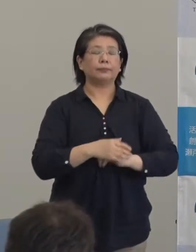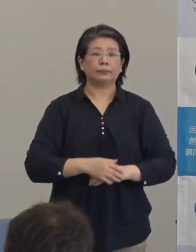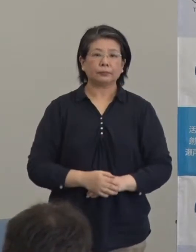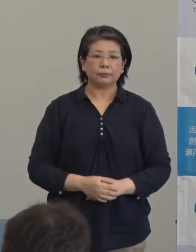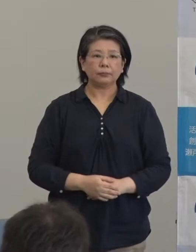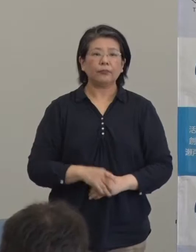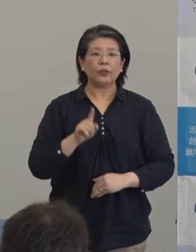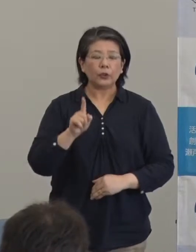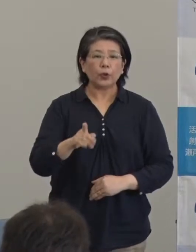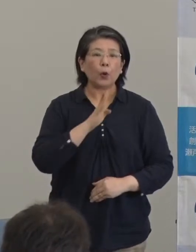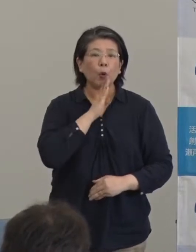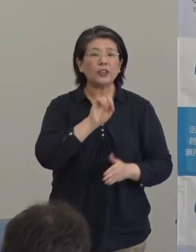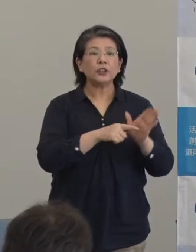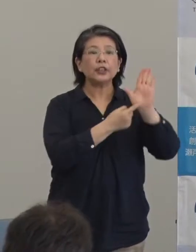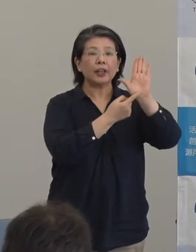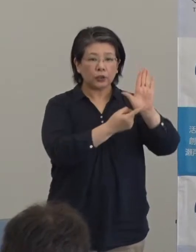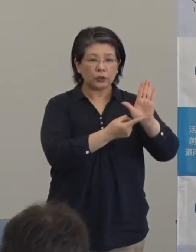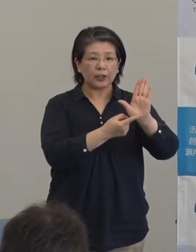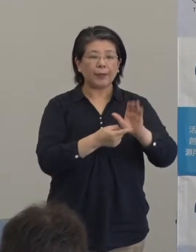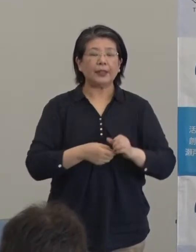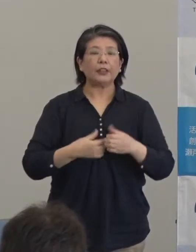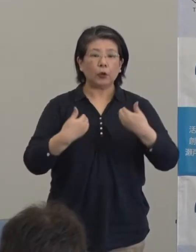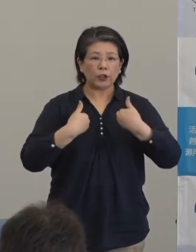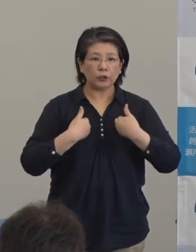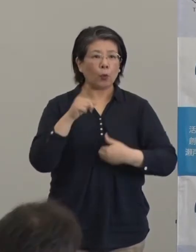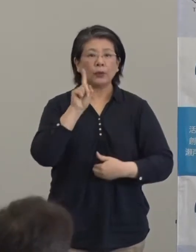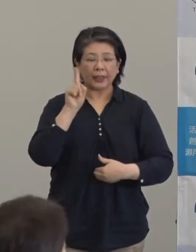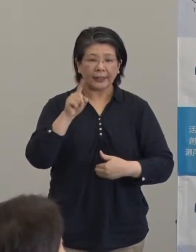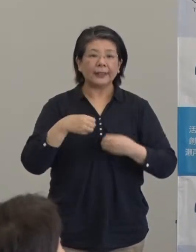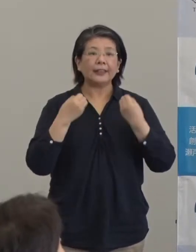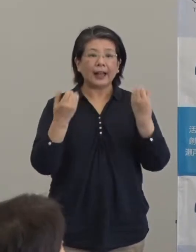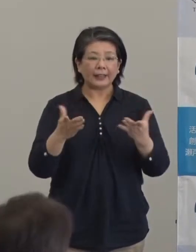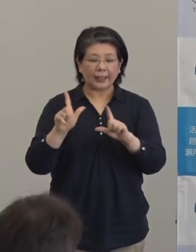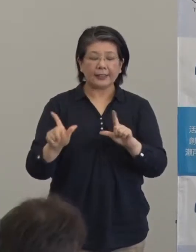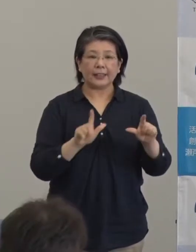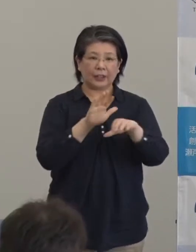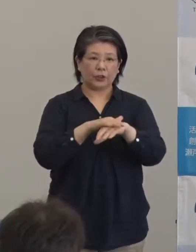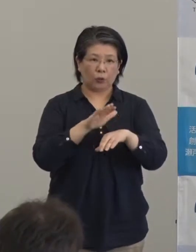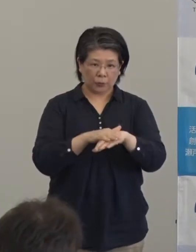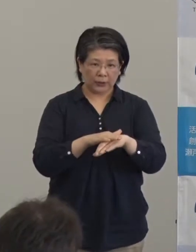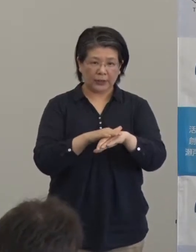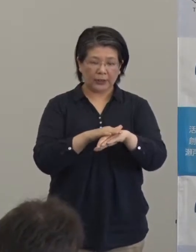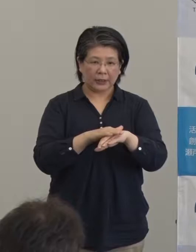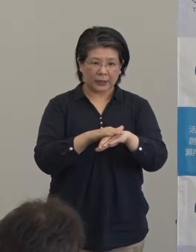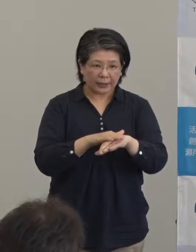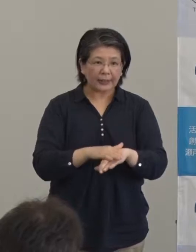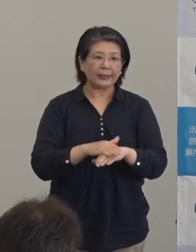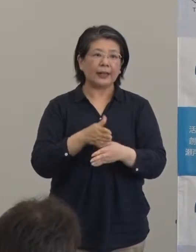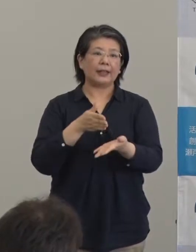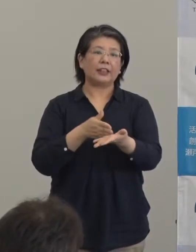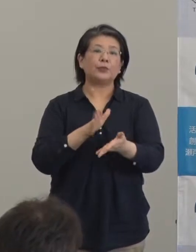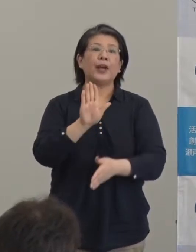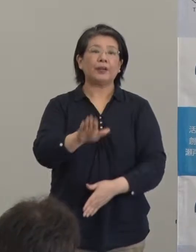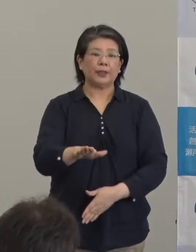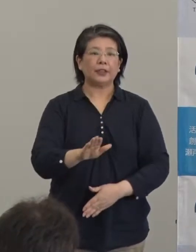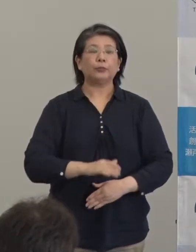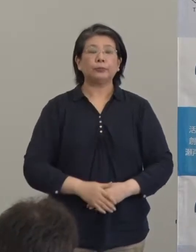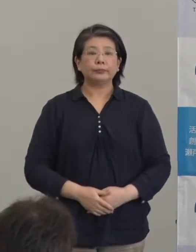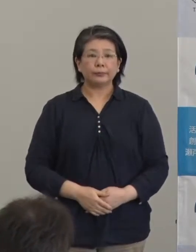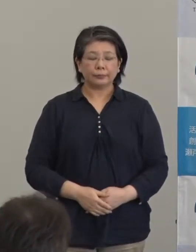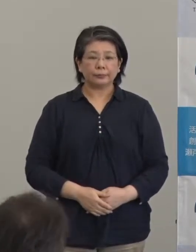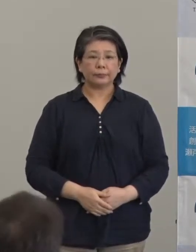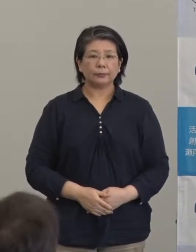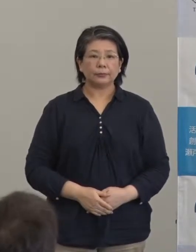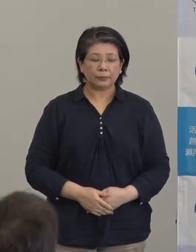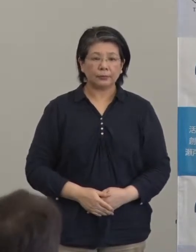してそれを実現するために新しい生活様式といったものが公表されているところでございます。そこで